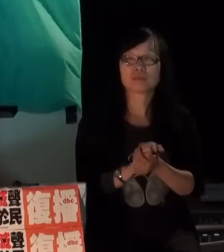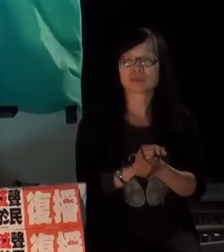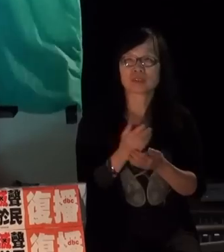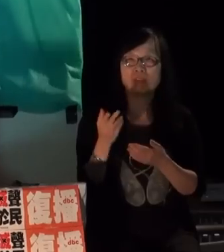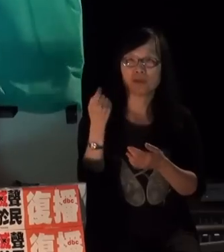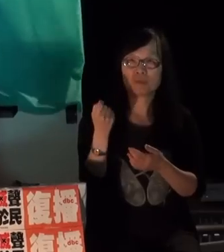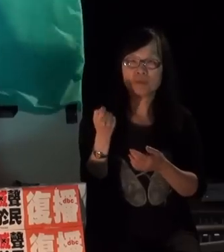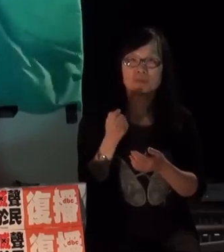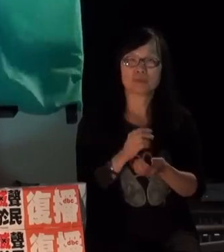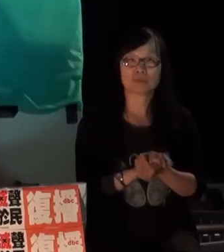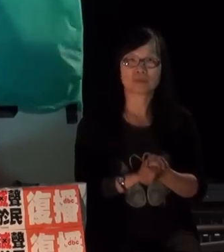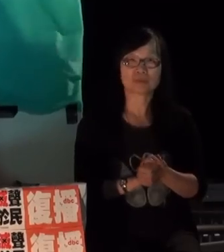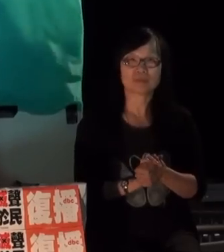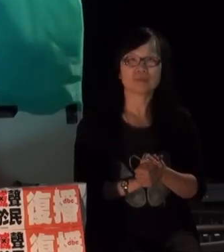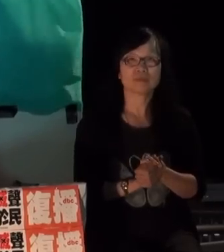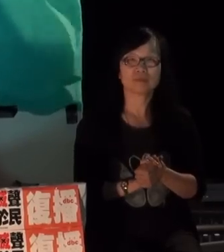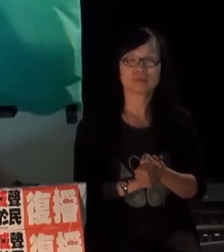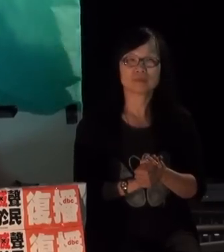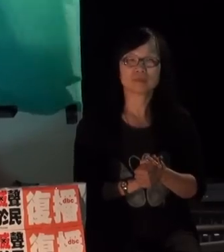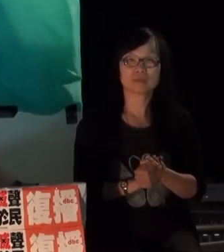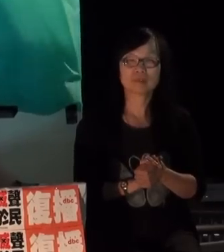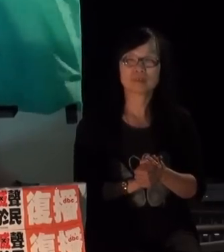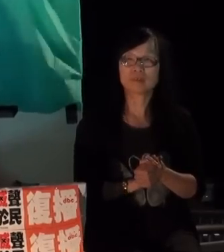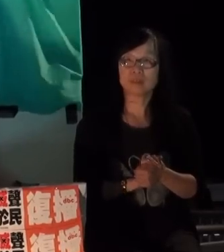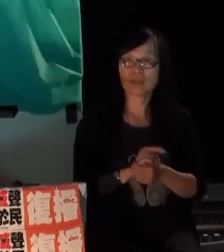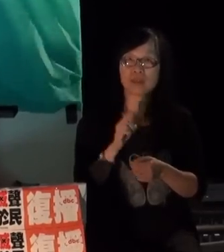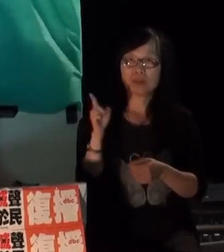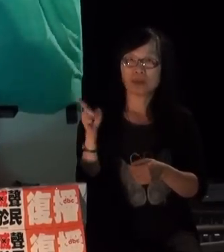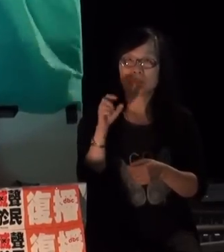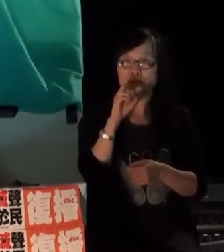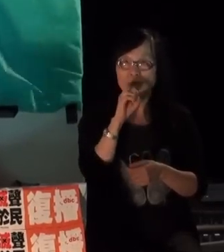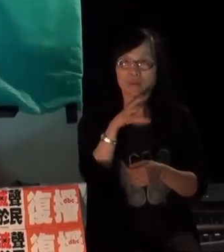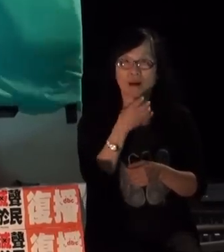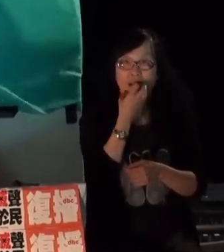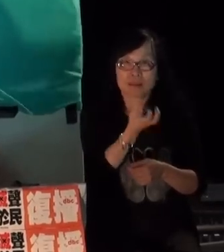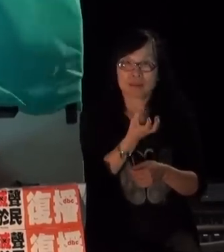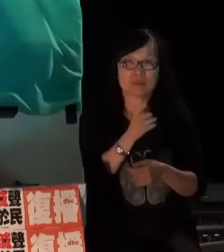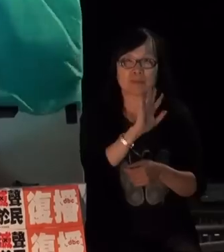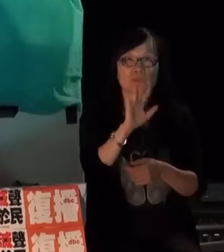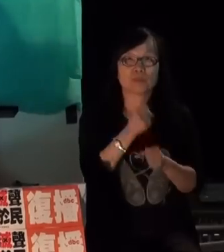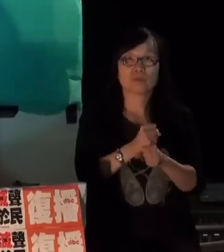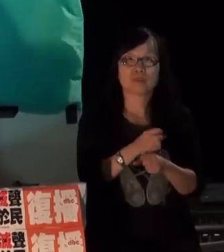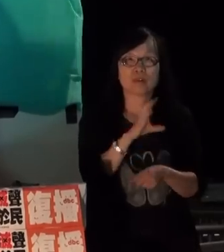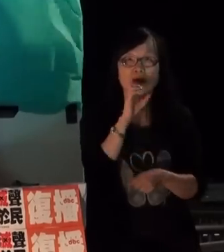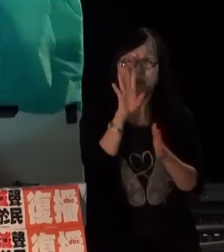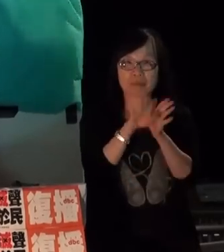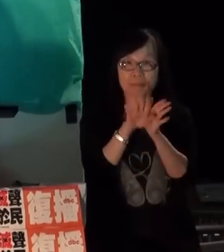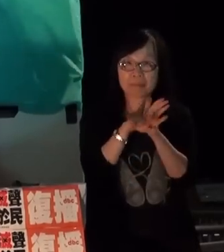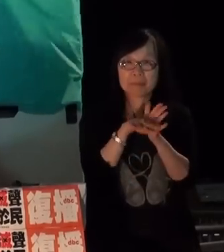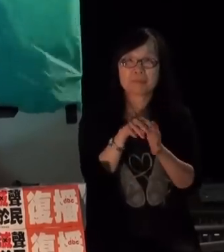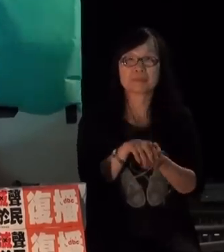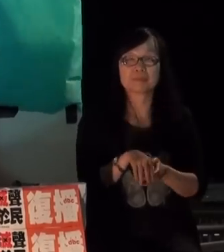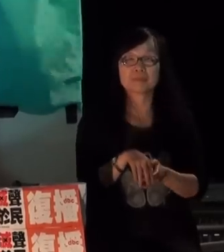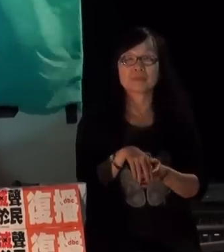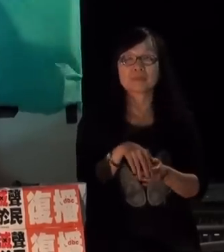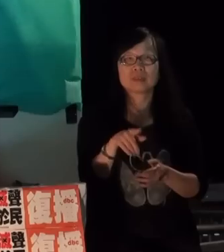簡單，佢哋話哦蝕我唔做，呢、這個都係講大話，因為點解咧？係跟翻